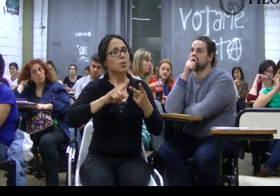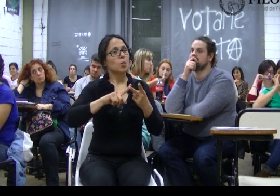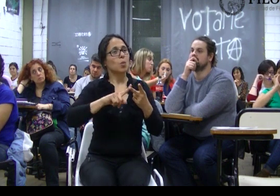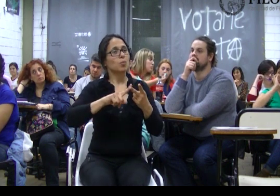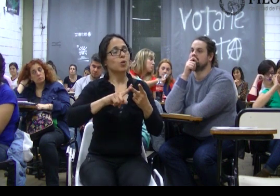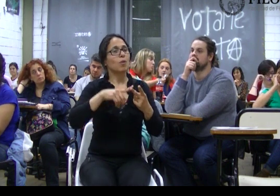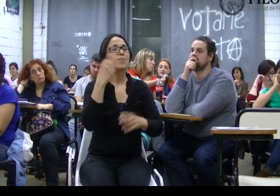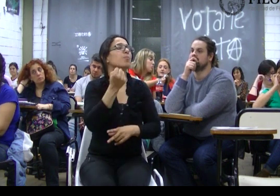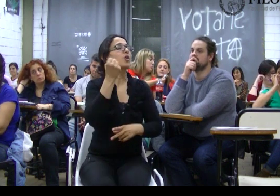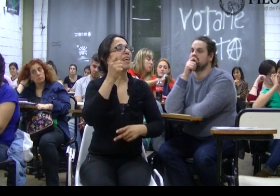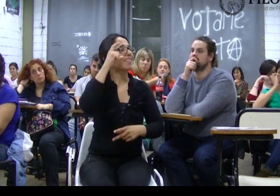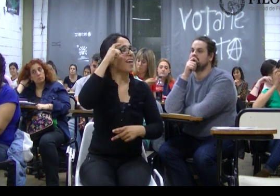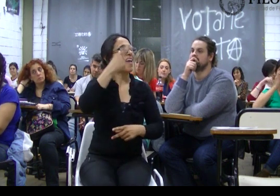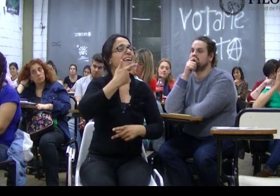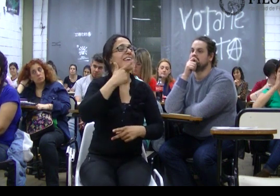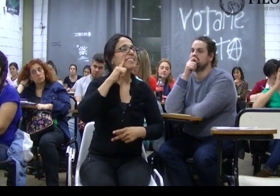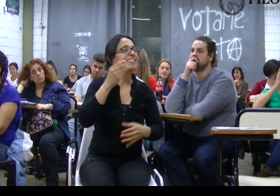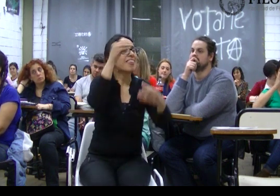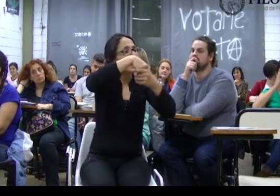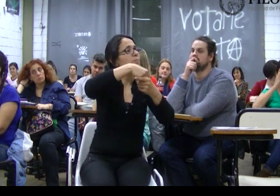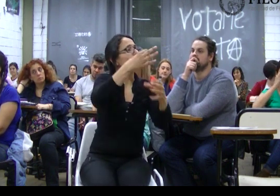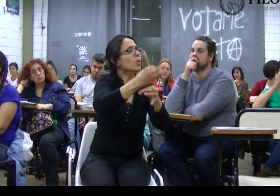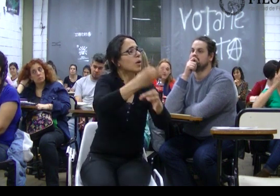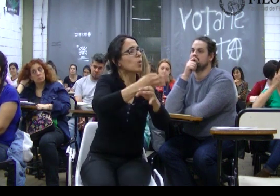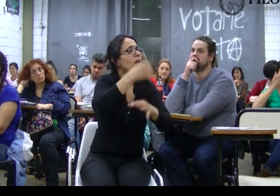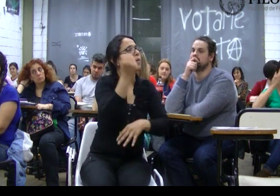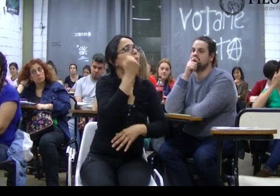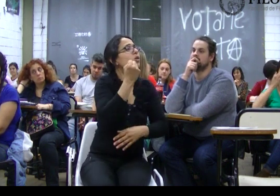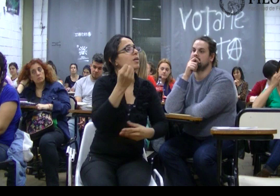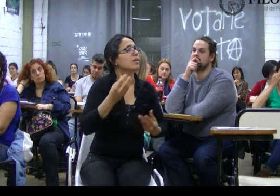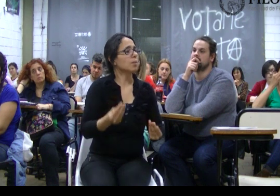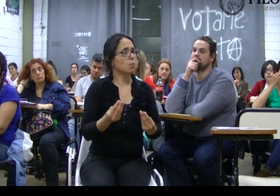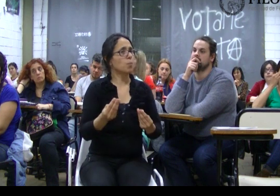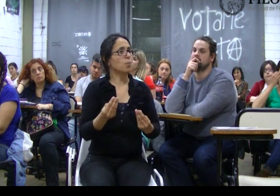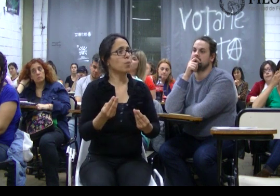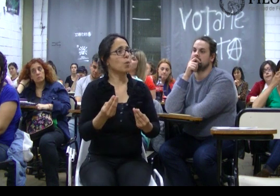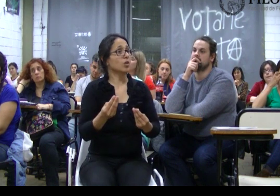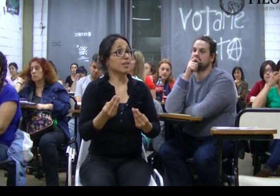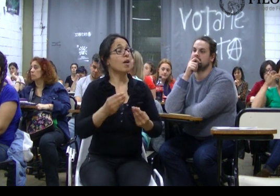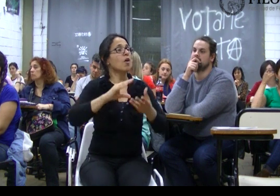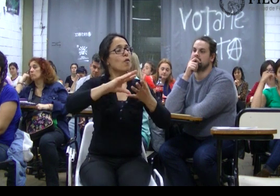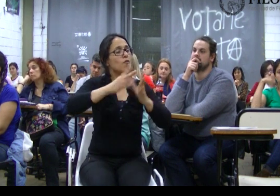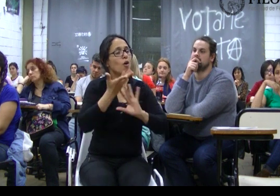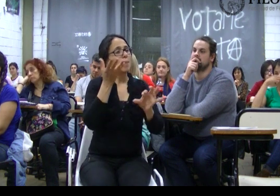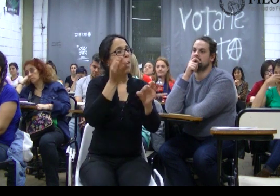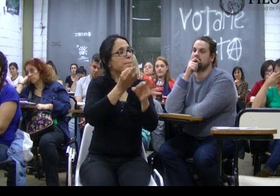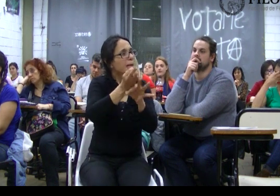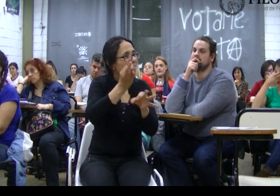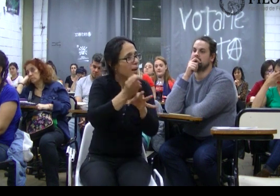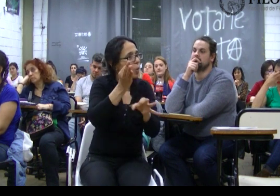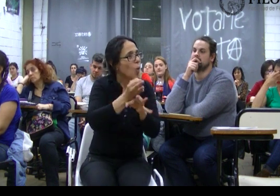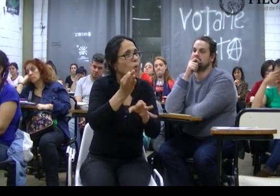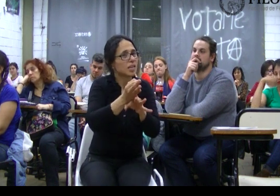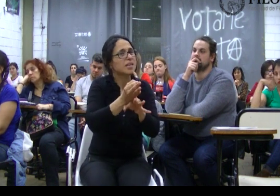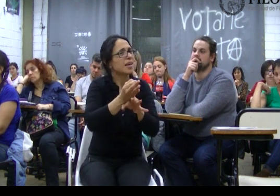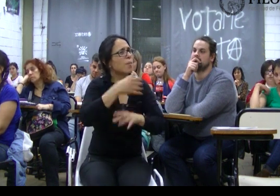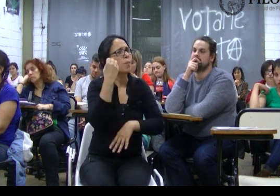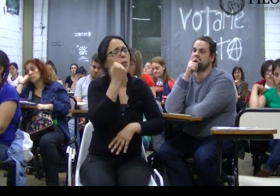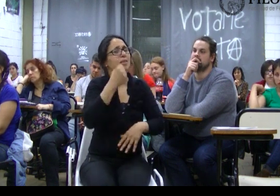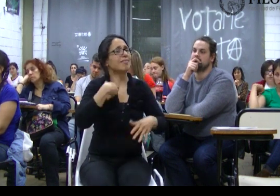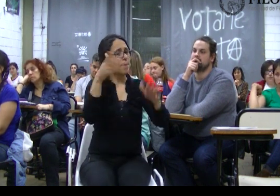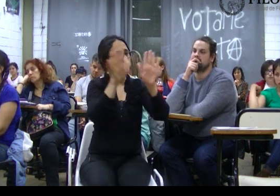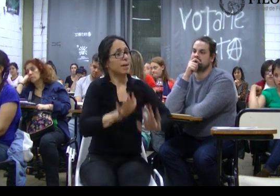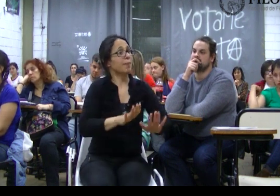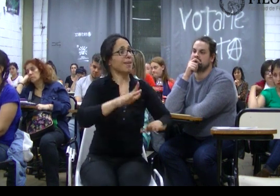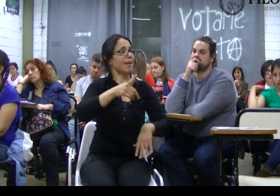importante es hacer eso en las escuelas. La ESI es una forma de radicalización de la imaginación pedagógica. Es muy importante formarse en